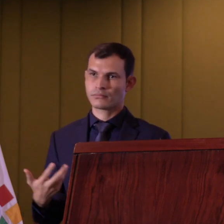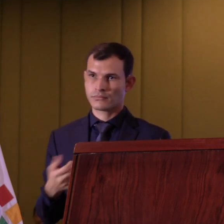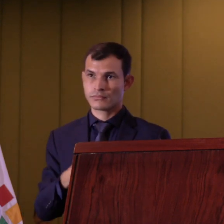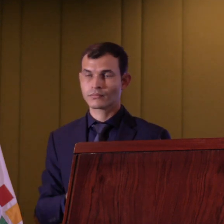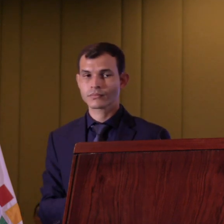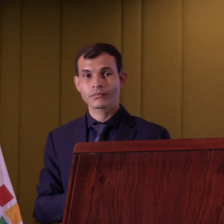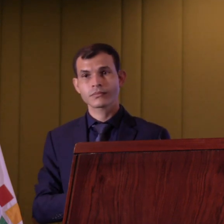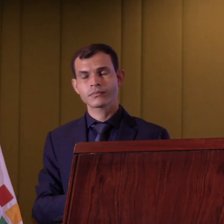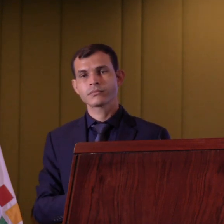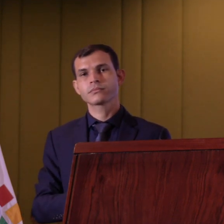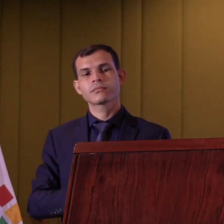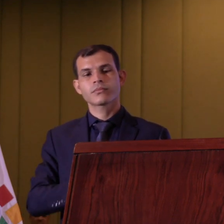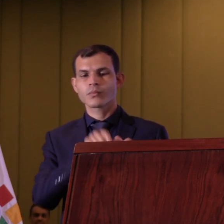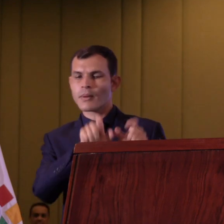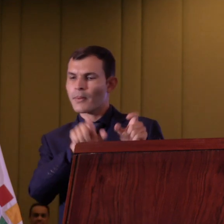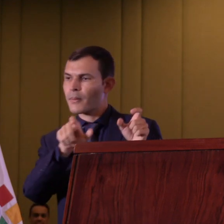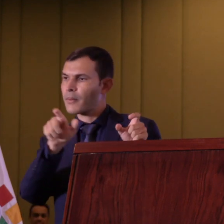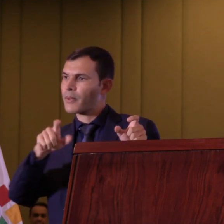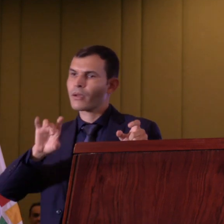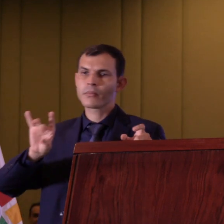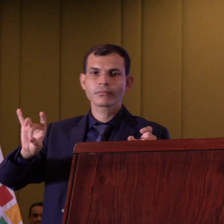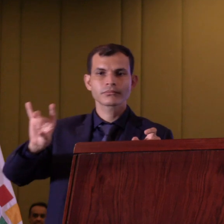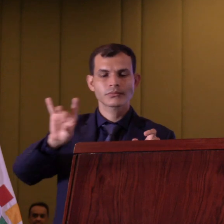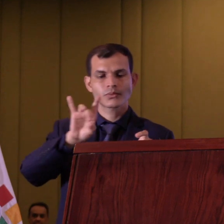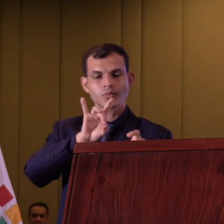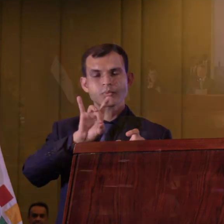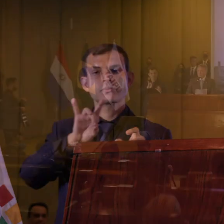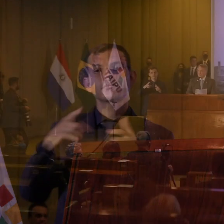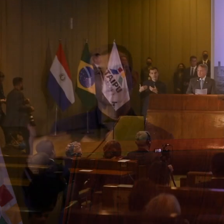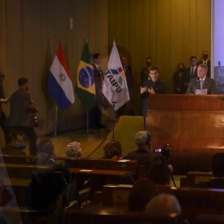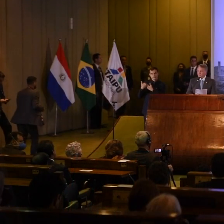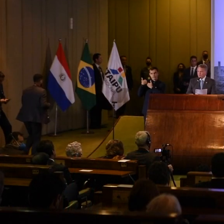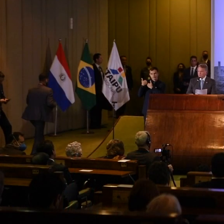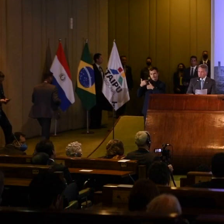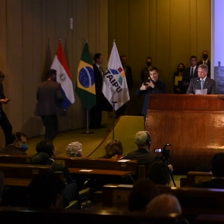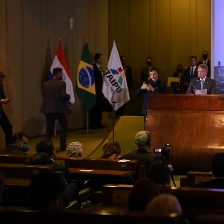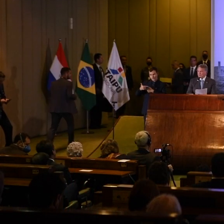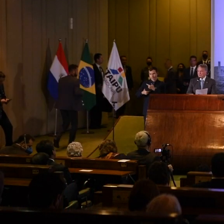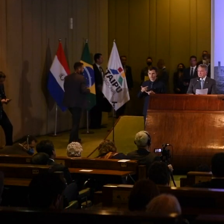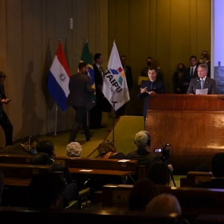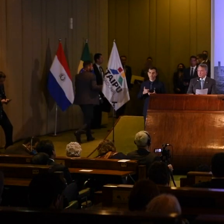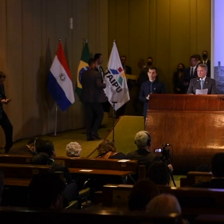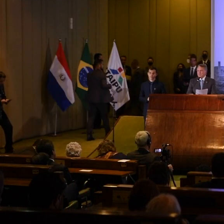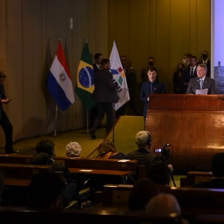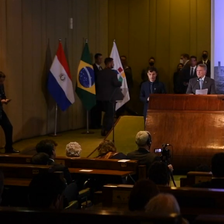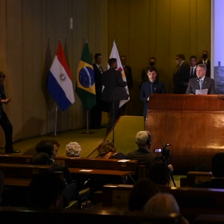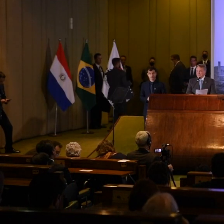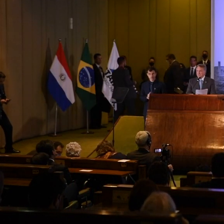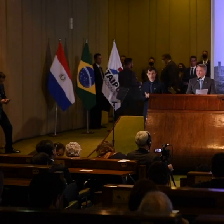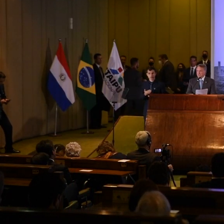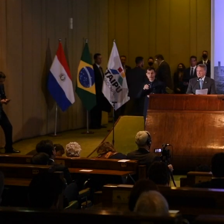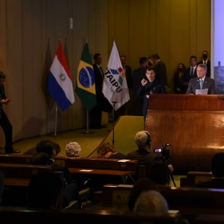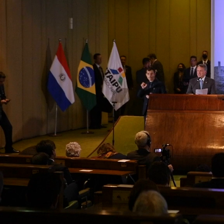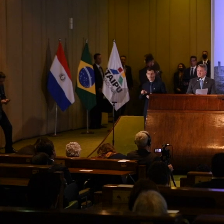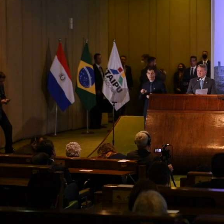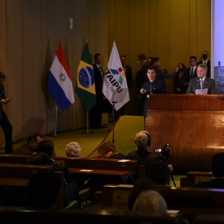funções e responsabilidades, que são o coração dessa entidade. Nós temos dois funcionários de Itaipu, eu pediria